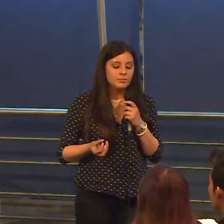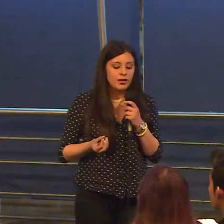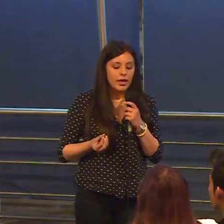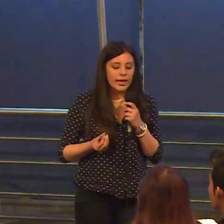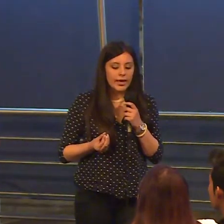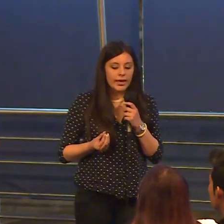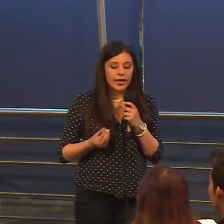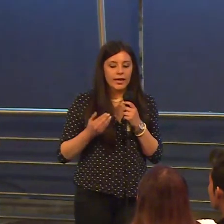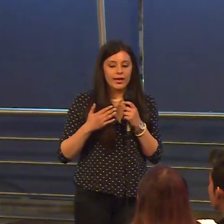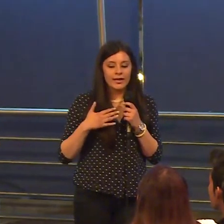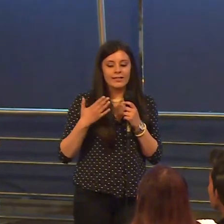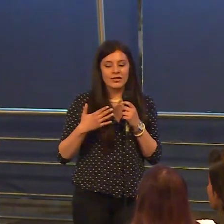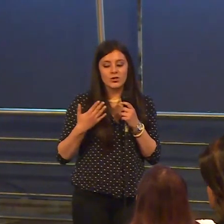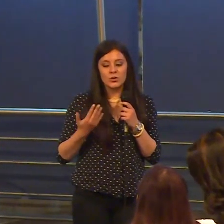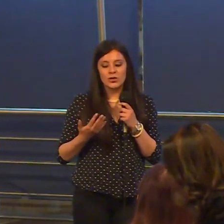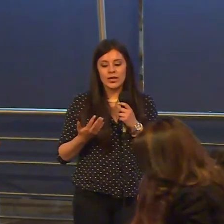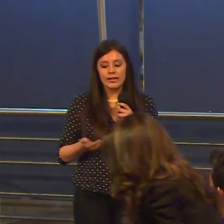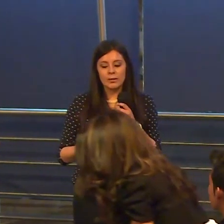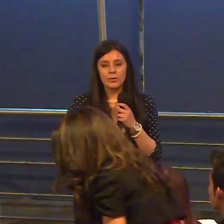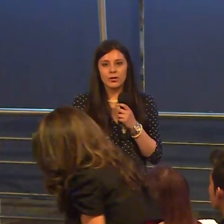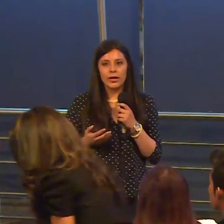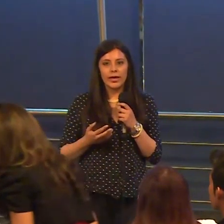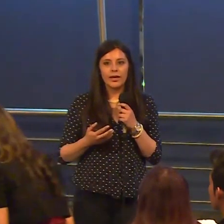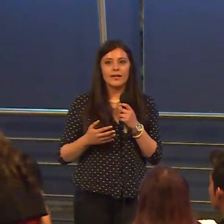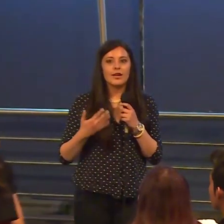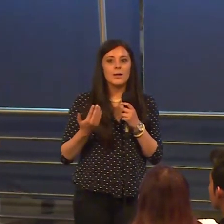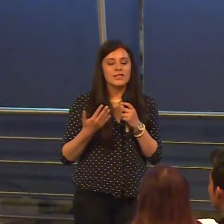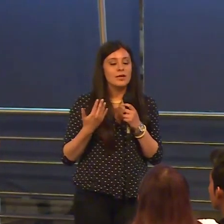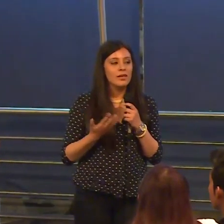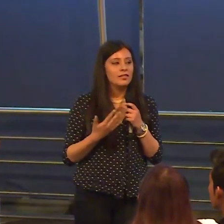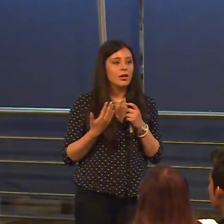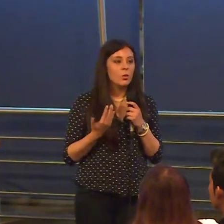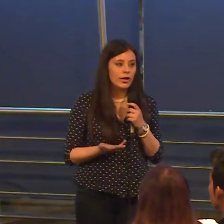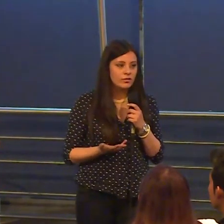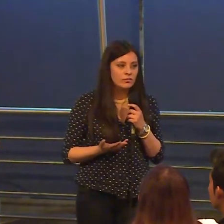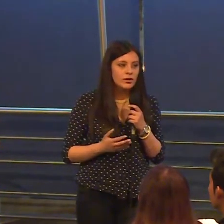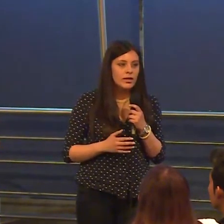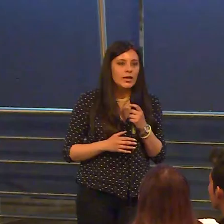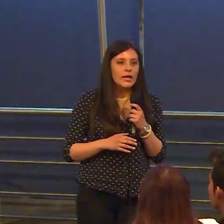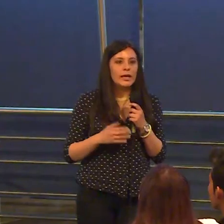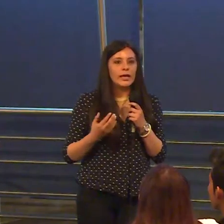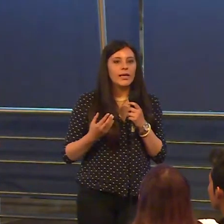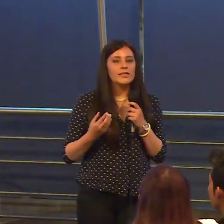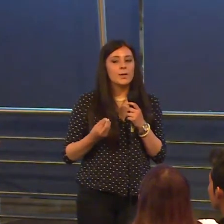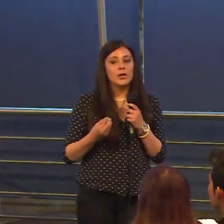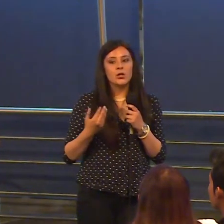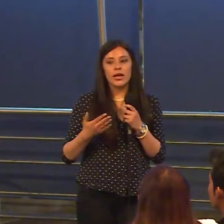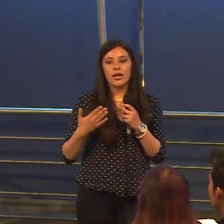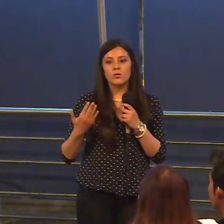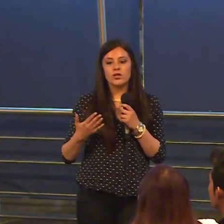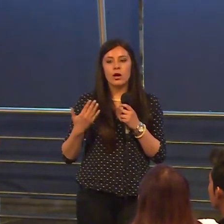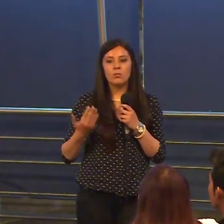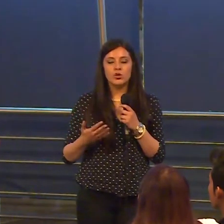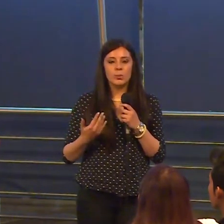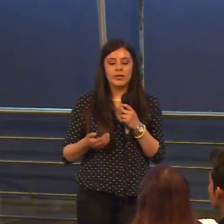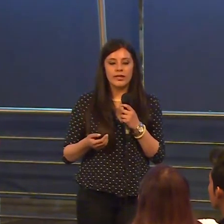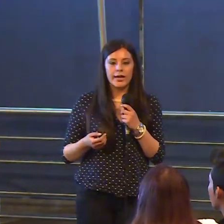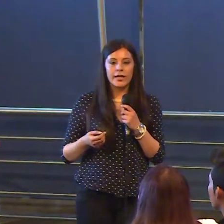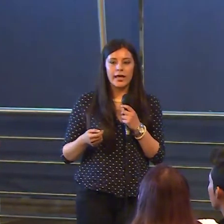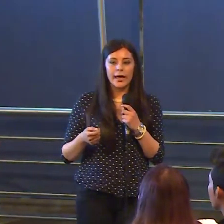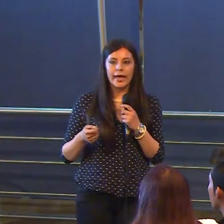quería. En el transcurso del tiempo, a través también del juego, y sabiendo que a él le gustaba